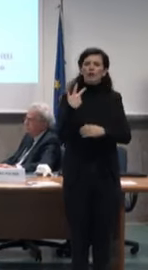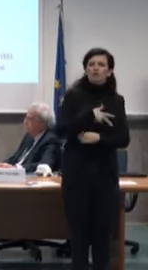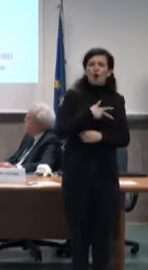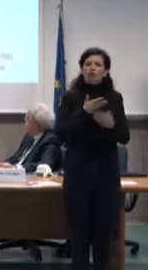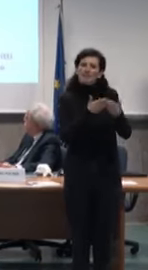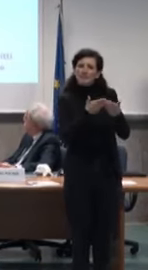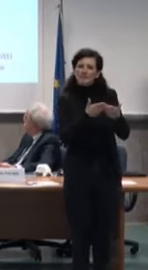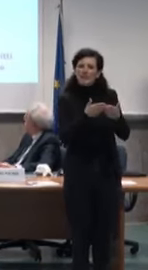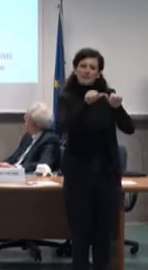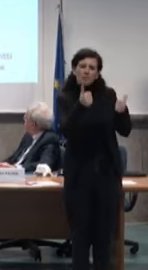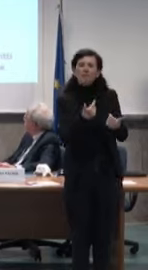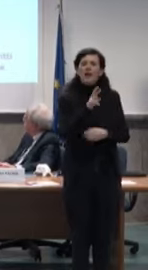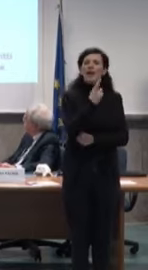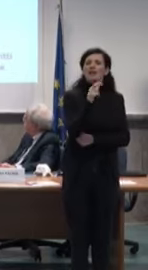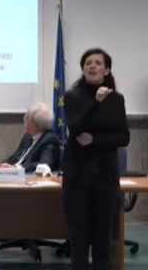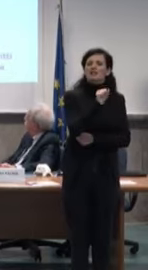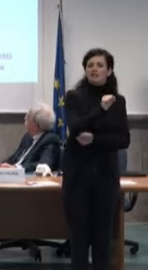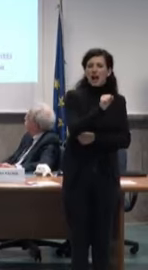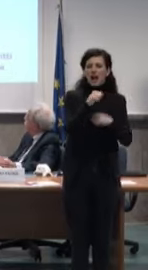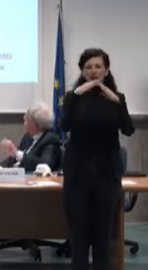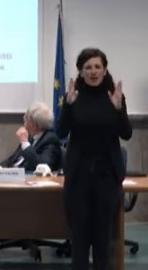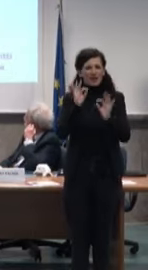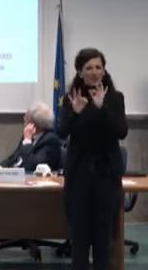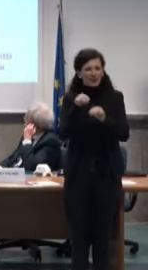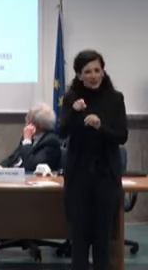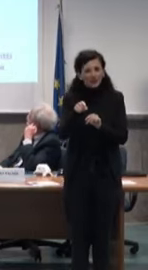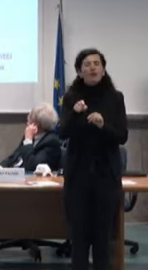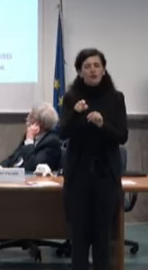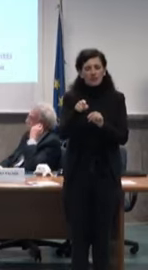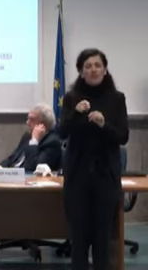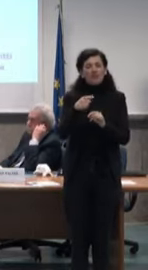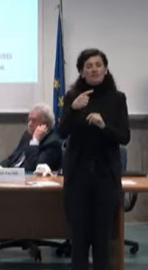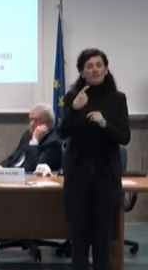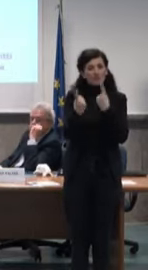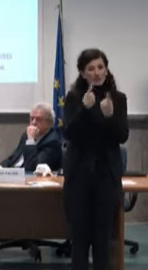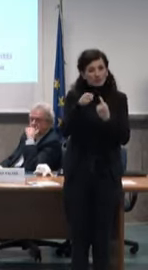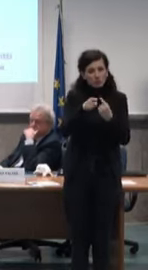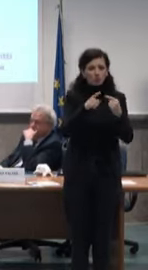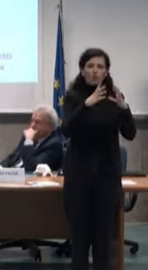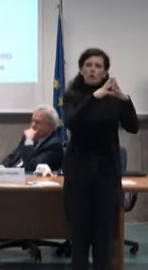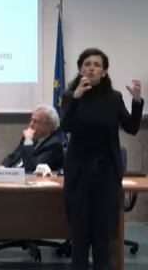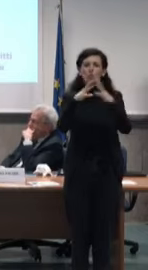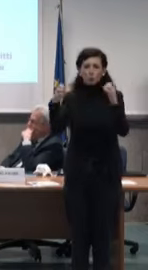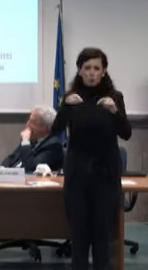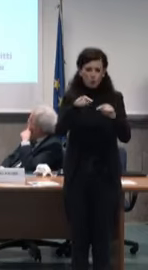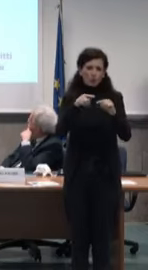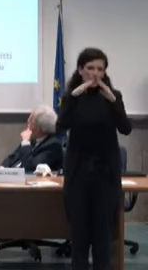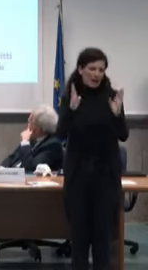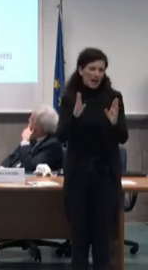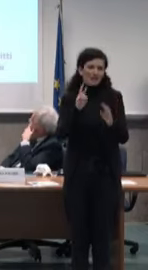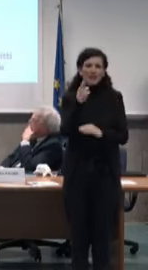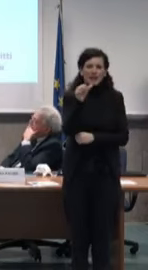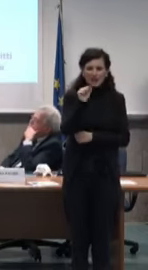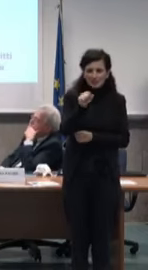per anziani sono rsa è diciamo una grande categoria di strutture eccola qui dove ci